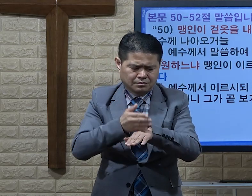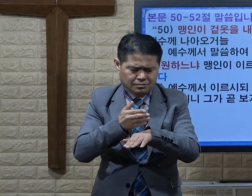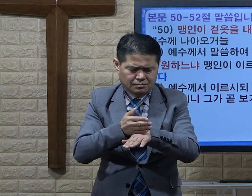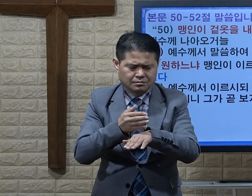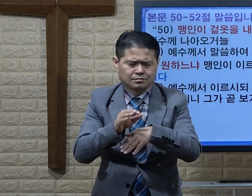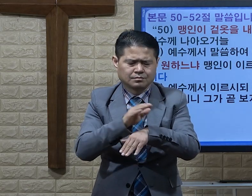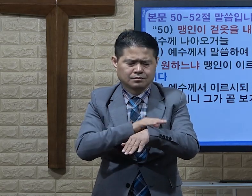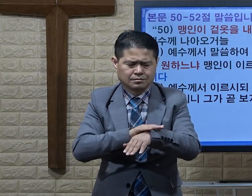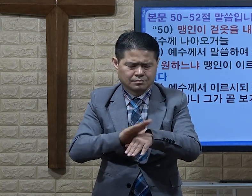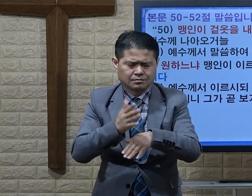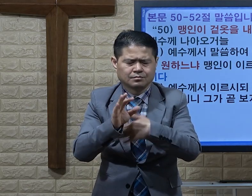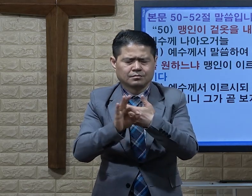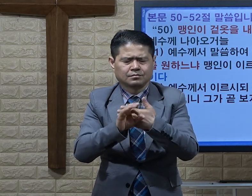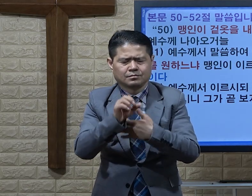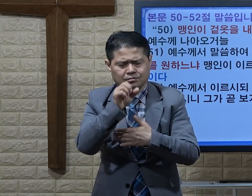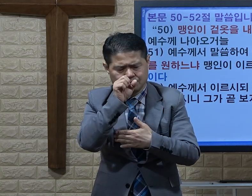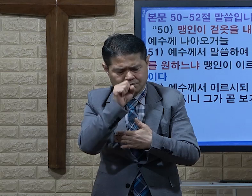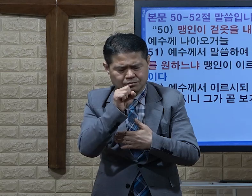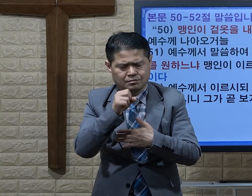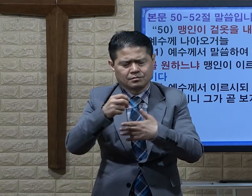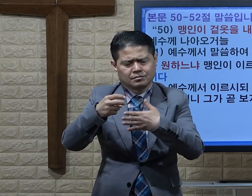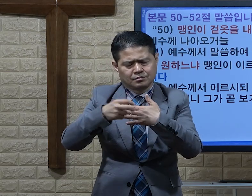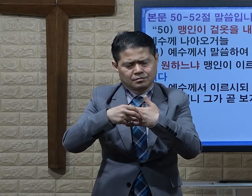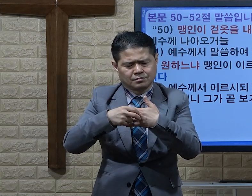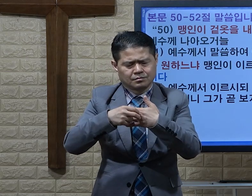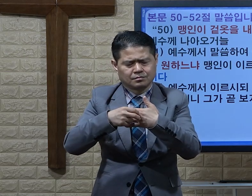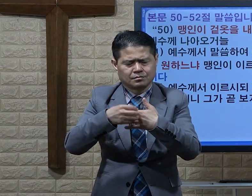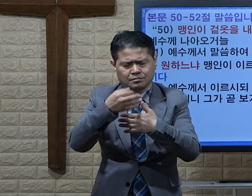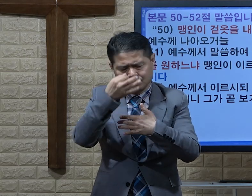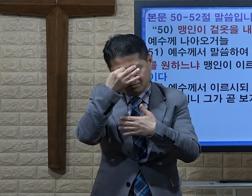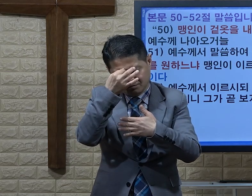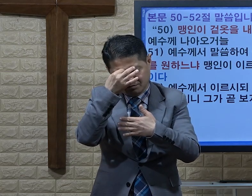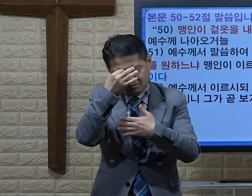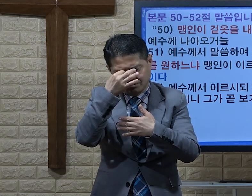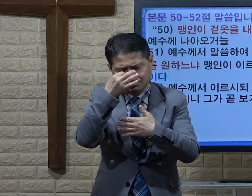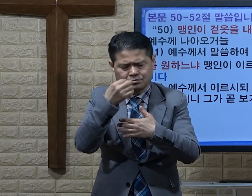함께 훈련을 통해서 또 이제 병원이나